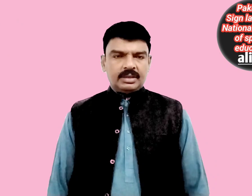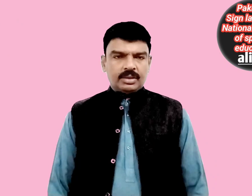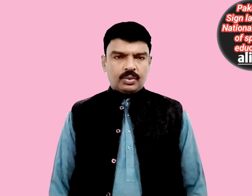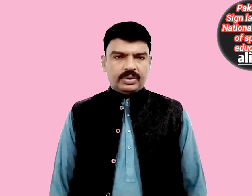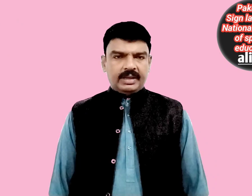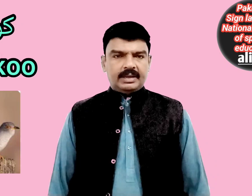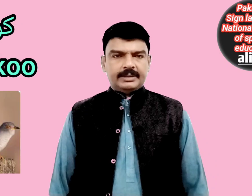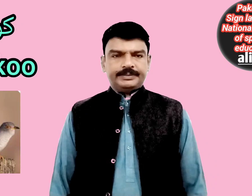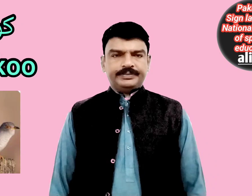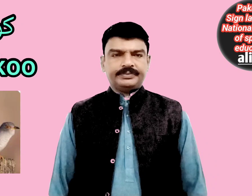کوئل